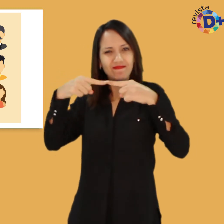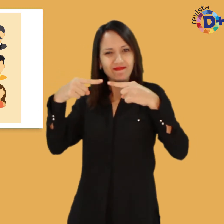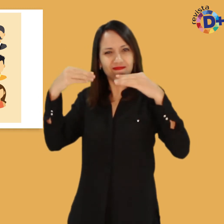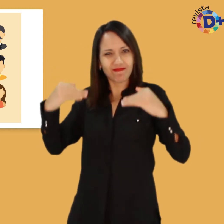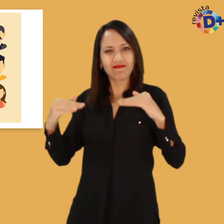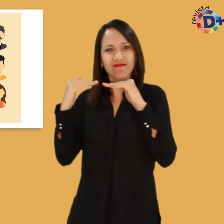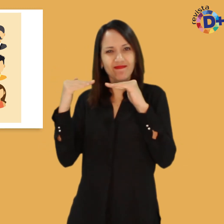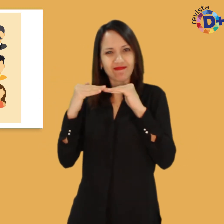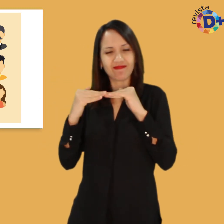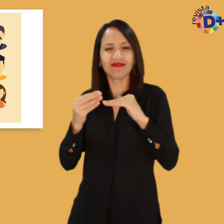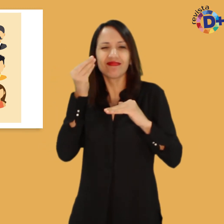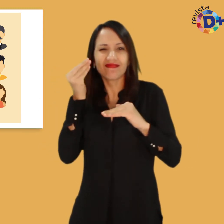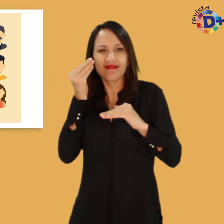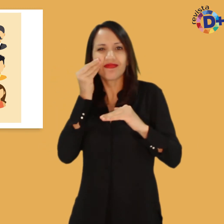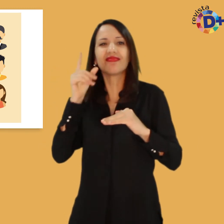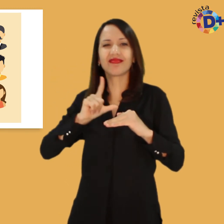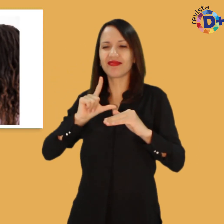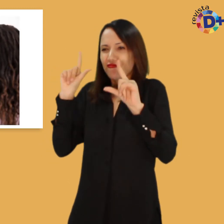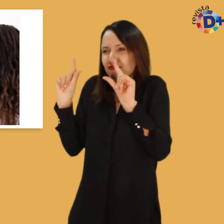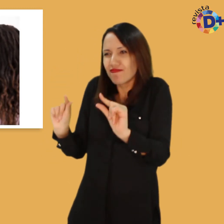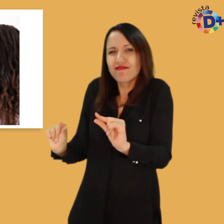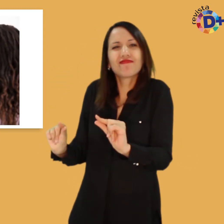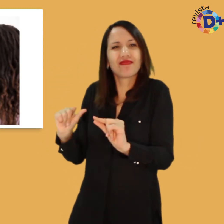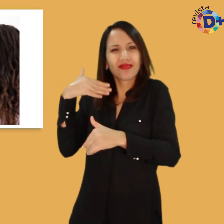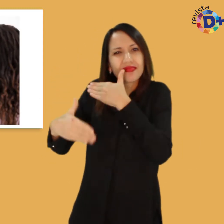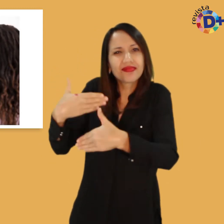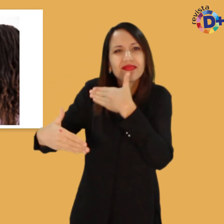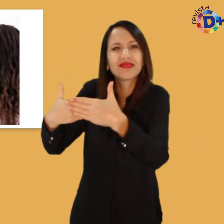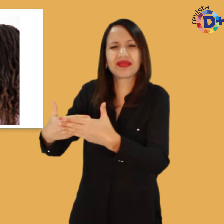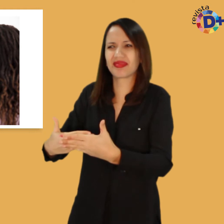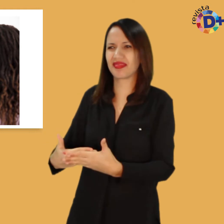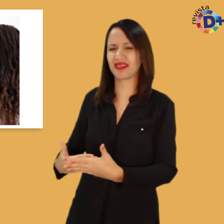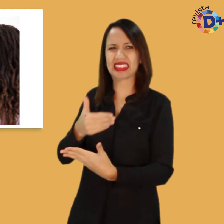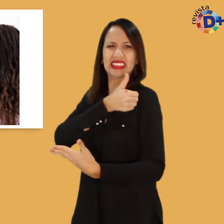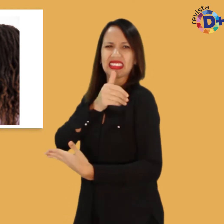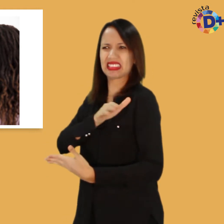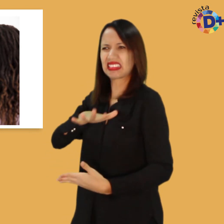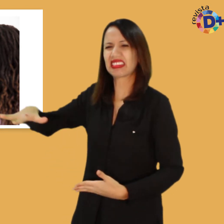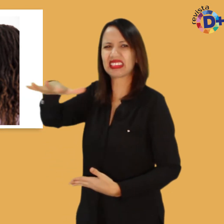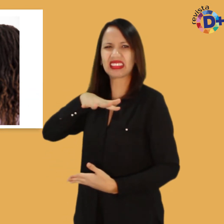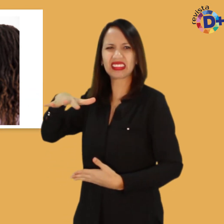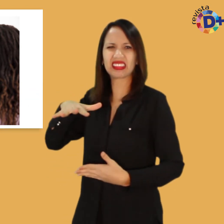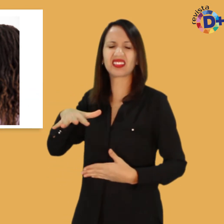uma tentativa de minimizar o processo de estigmatização desses indivíduos pela sociedade